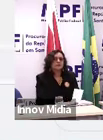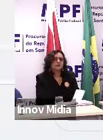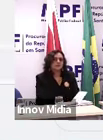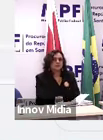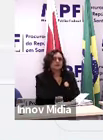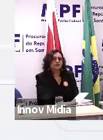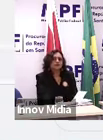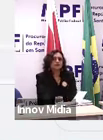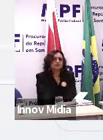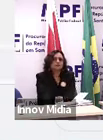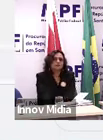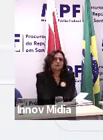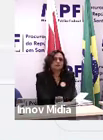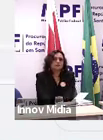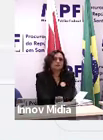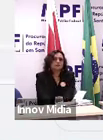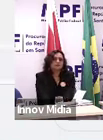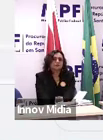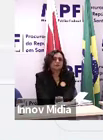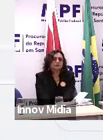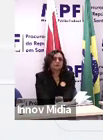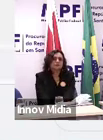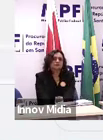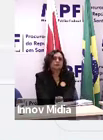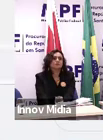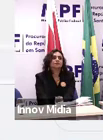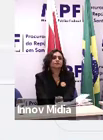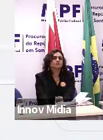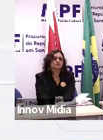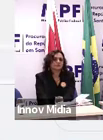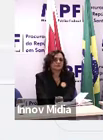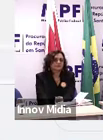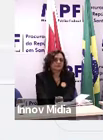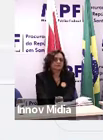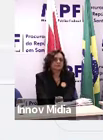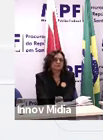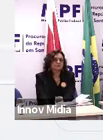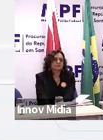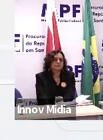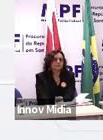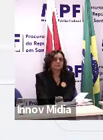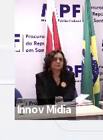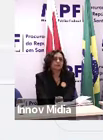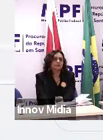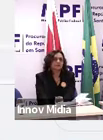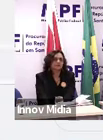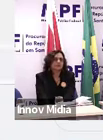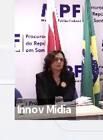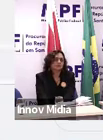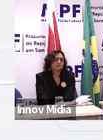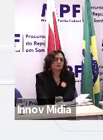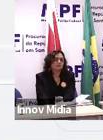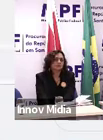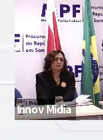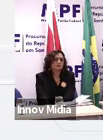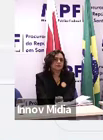virtual para o abuso e para importunação você tá falando essa progressão não é isso geralmente